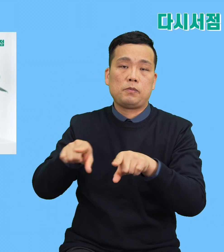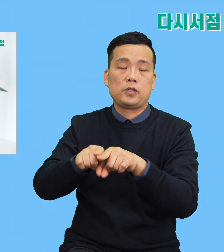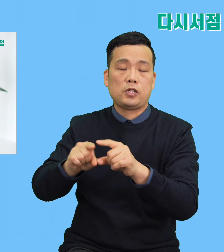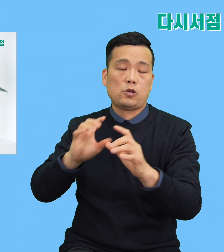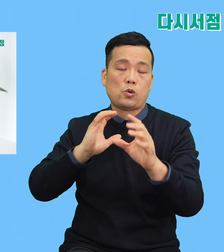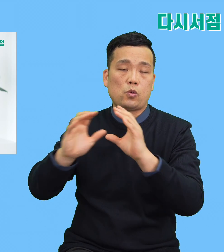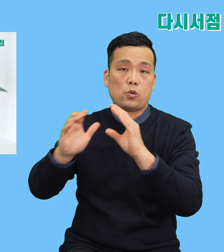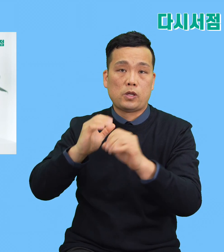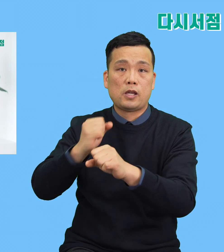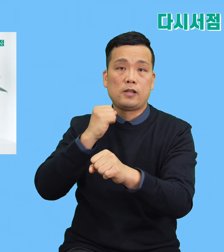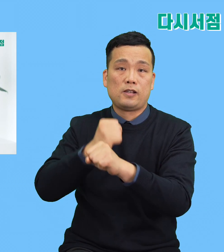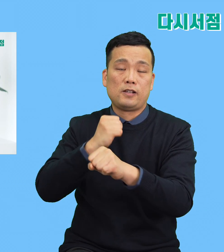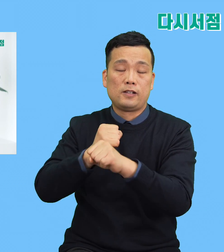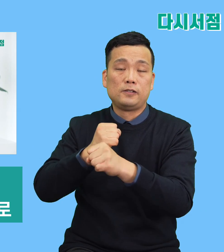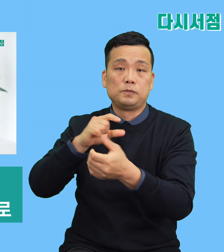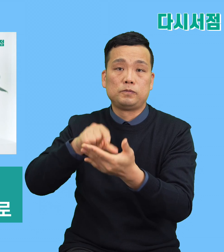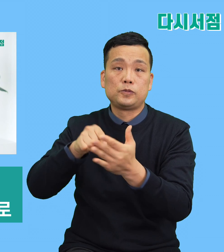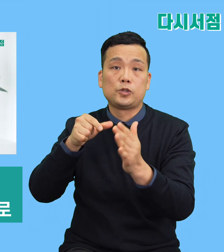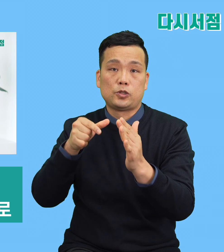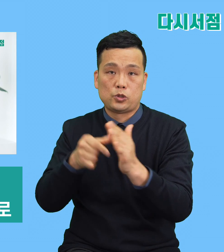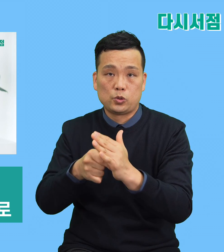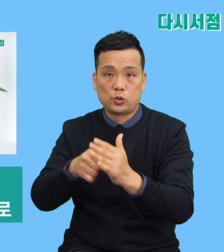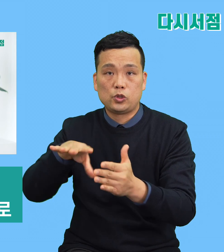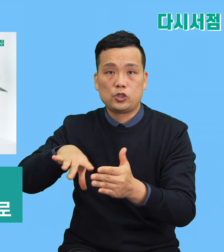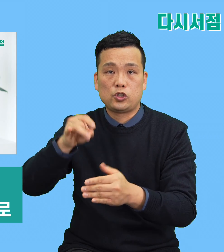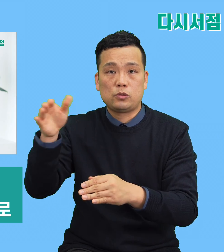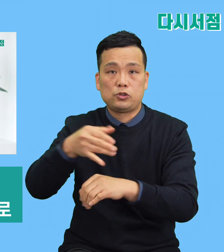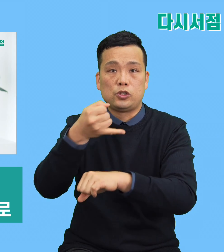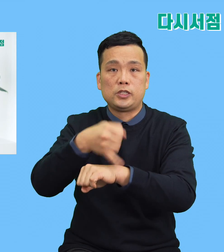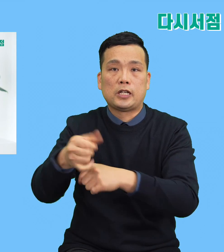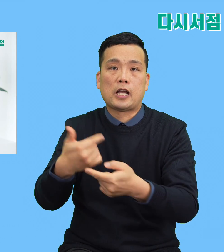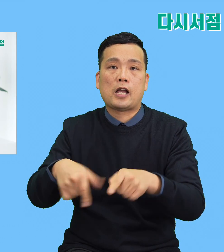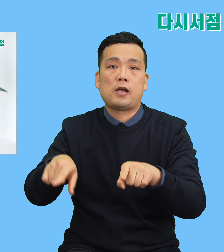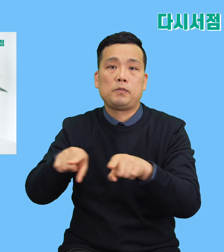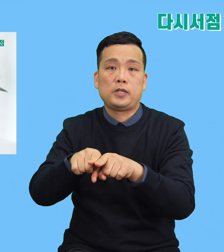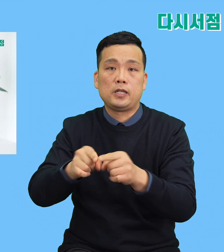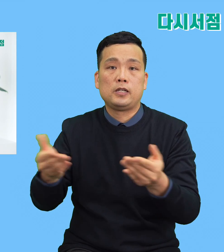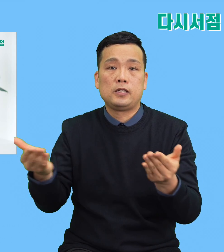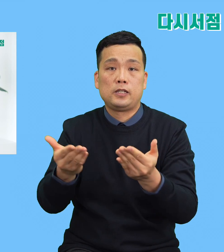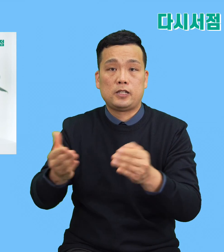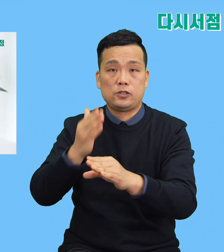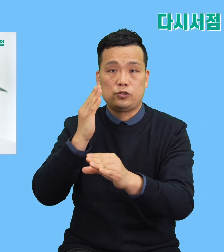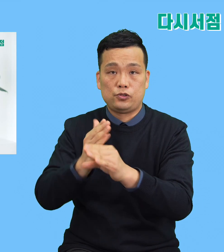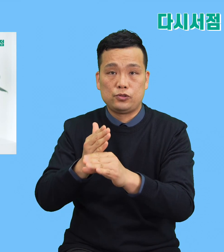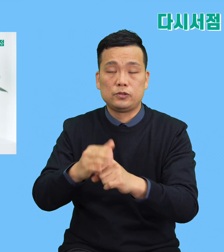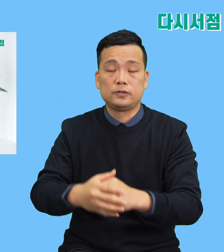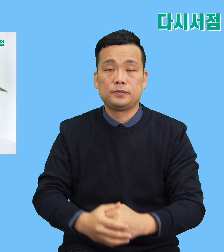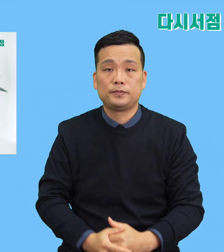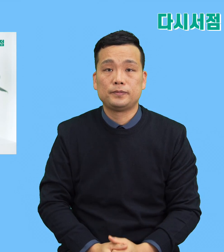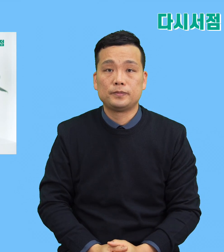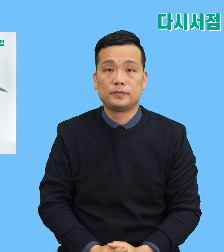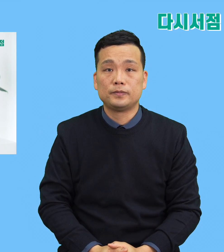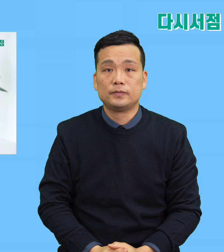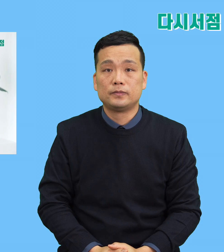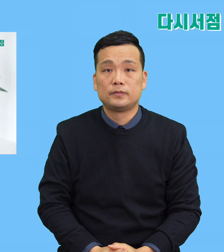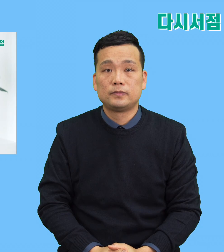그 책에 영혼을 불어넣는 일을 아예 처음부터 디자이너와 같이 할 정도로 디자인이 가장 중요한 일이라고 할 수 있을 것